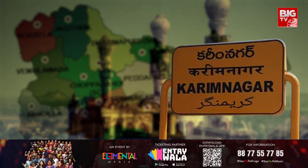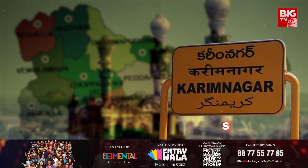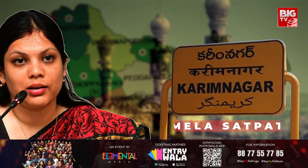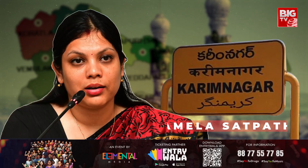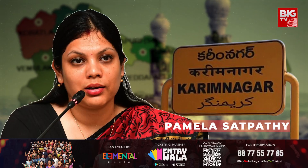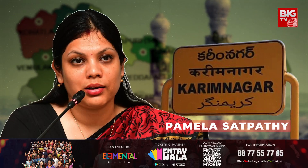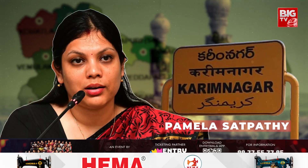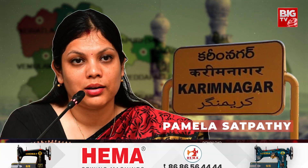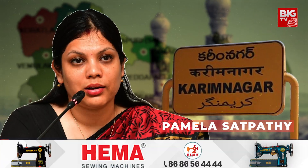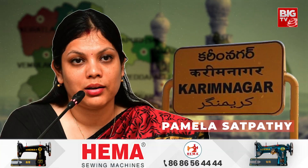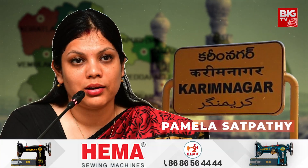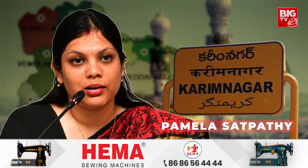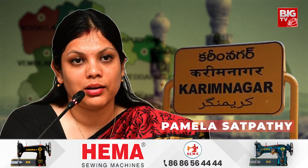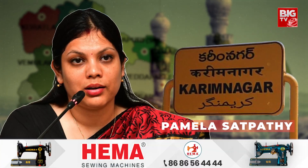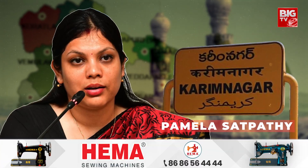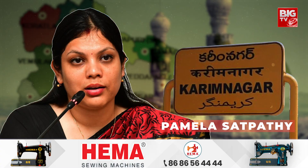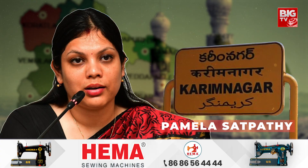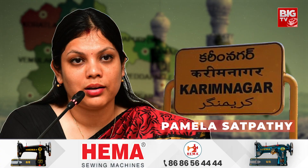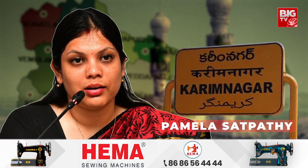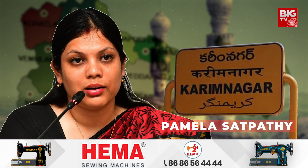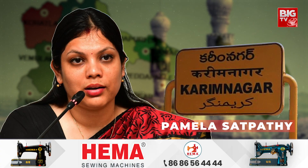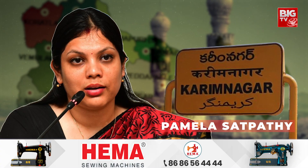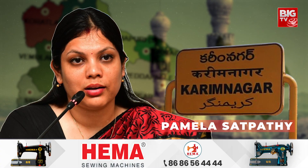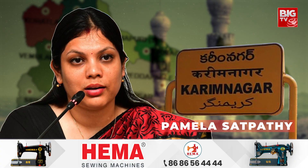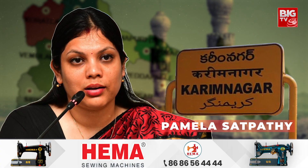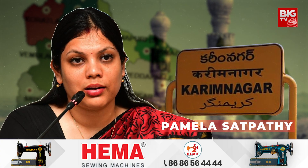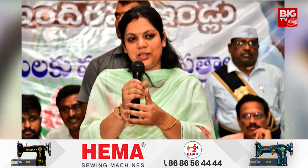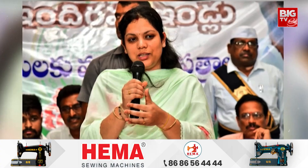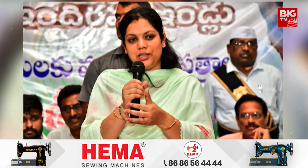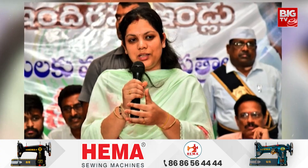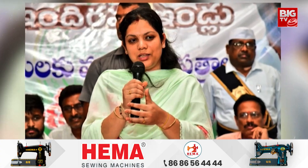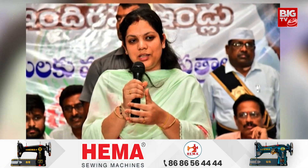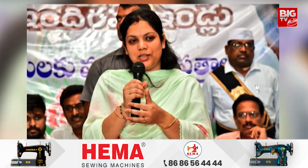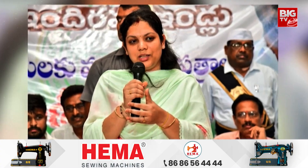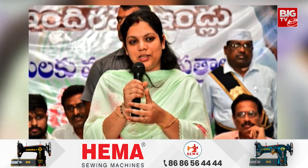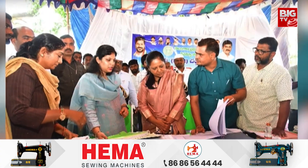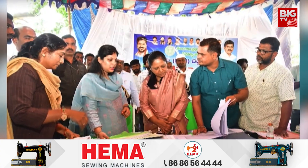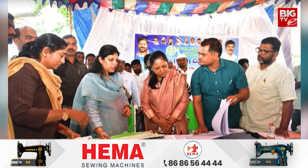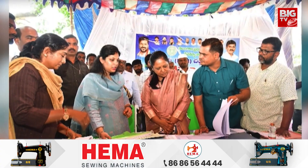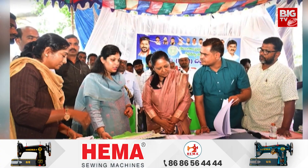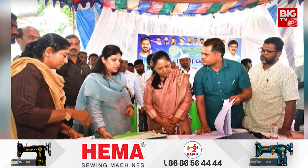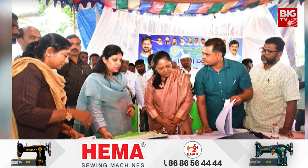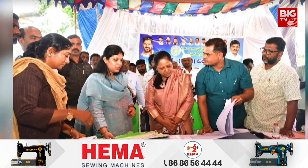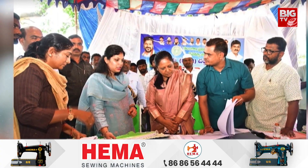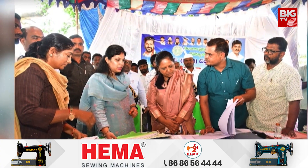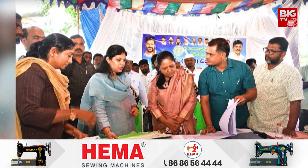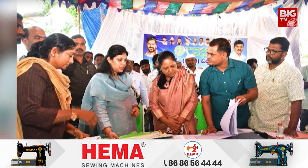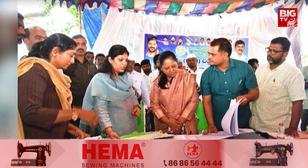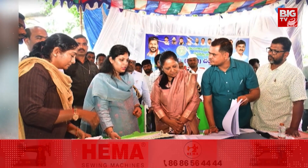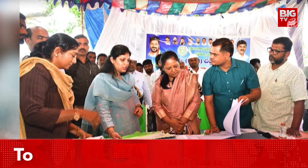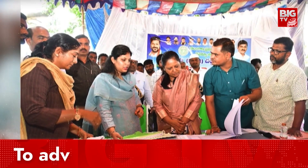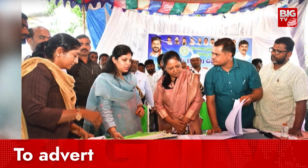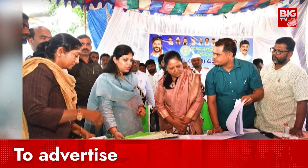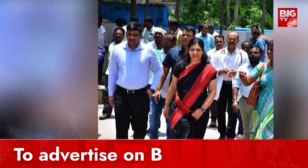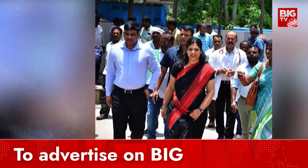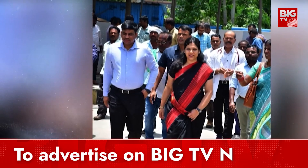కరీంనగర్ జిల్లా కలెక్టర్ పమేలా సత్పతి గురించి ప్రత్యేకంగా చెప్పనవసరం లేదు. సరికొత్త సంస్కరణలు తీసుకువచ్చి జిల్లా అభివృద్ధికి